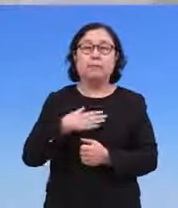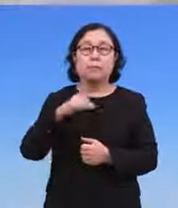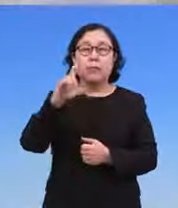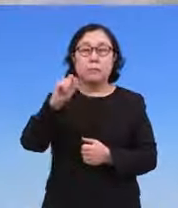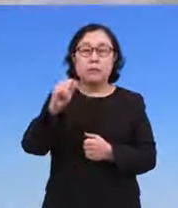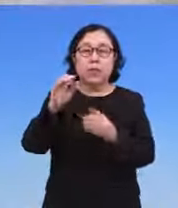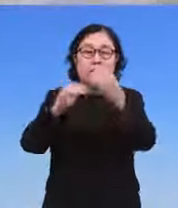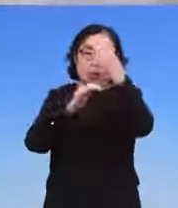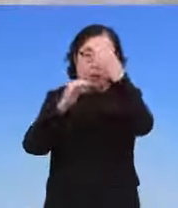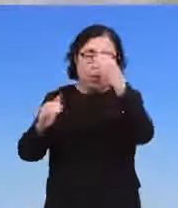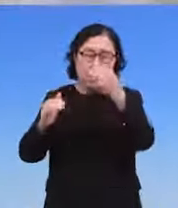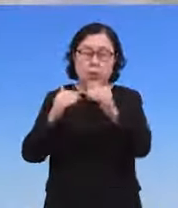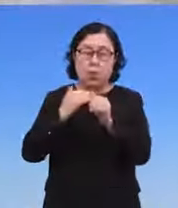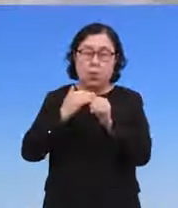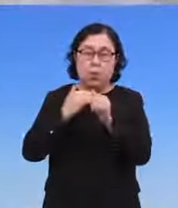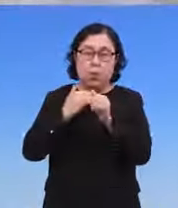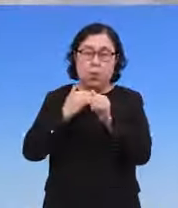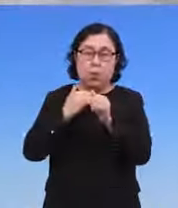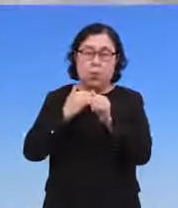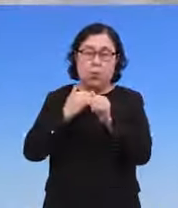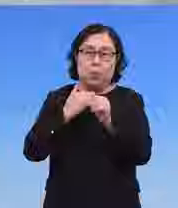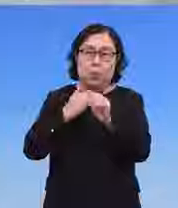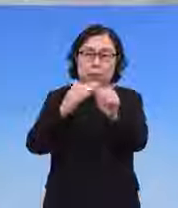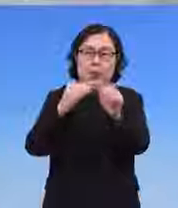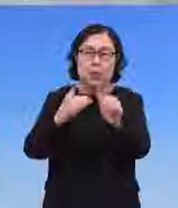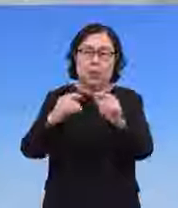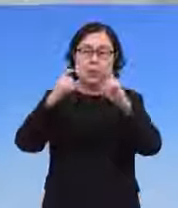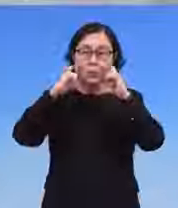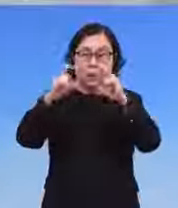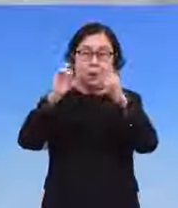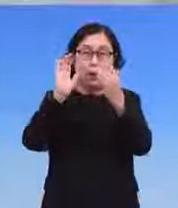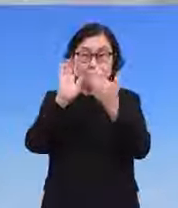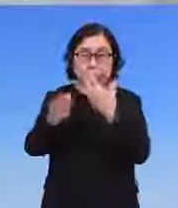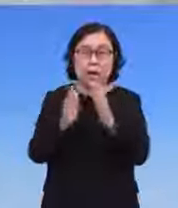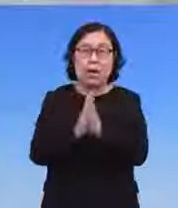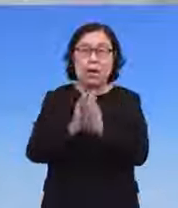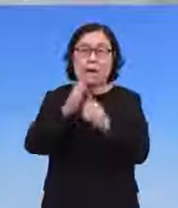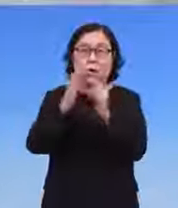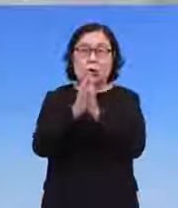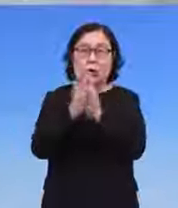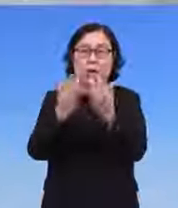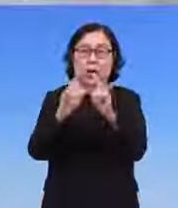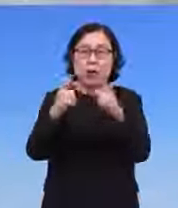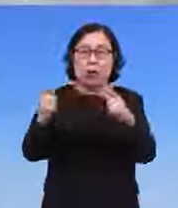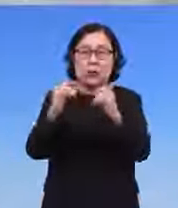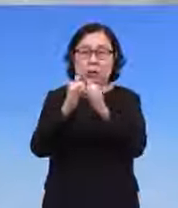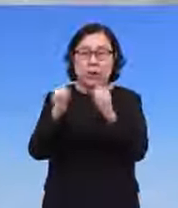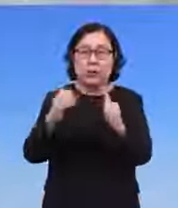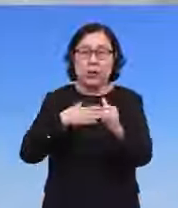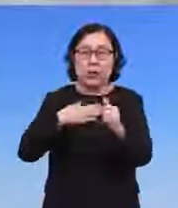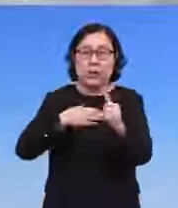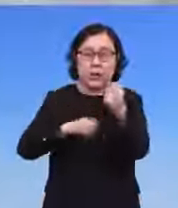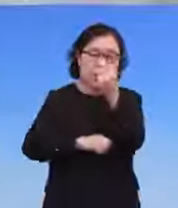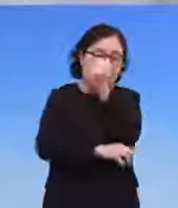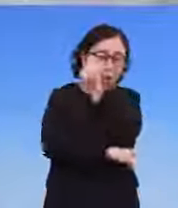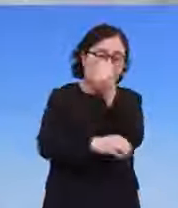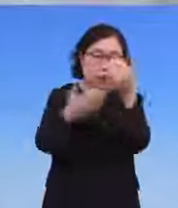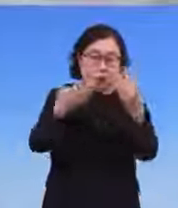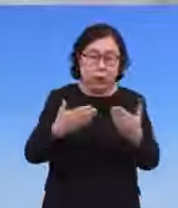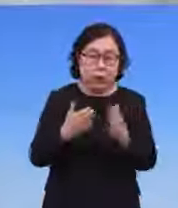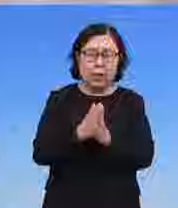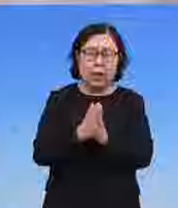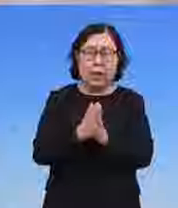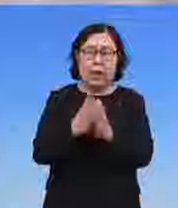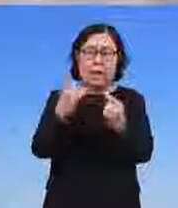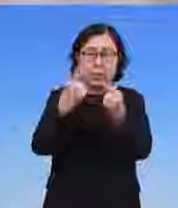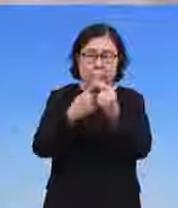사실 저는 1만 성도 파송 운동을 선포한 이후로 지난 7년 동안에 성경의 여러 인물들이 이제 제게 영향을 줬는데, 그 중에